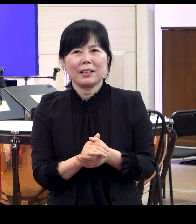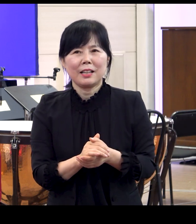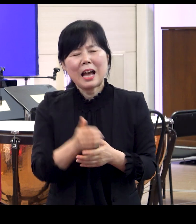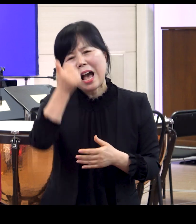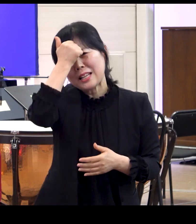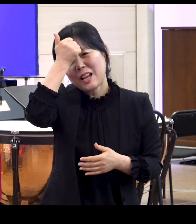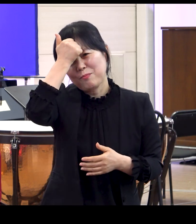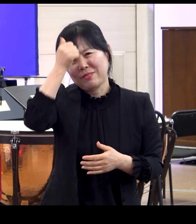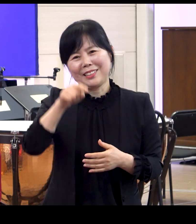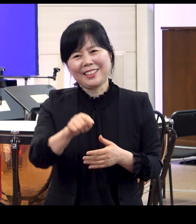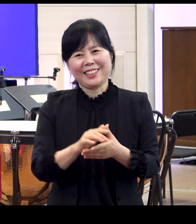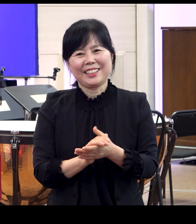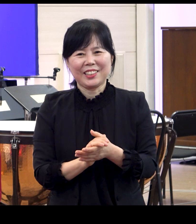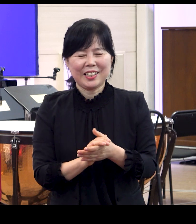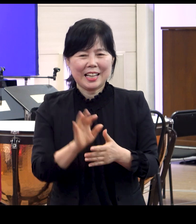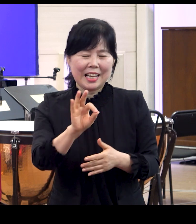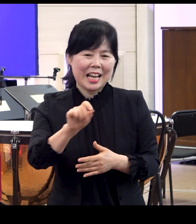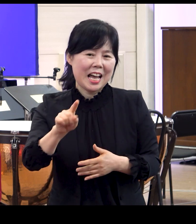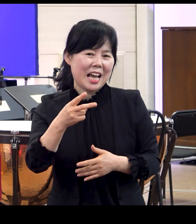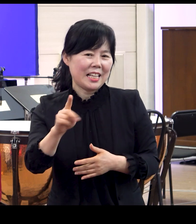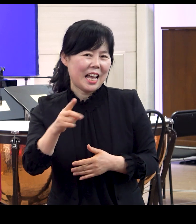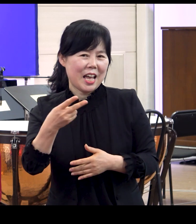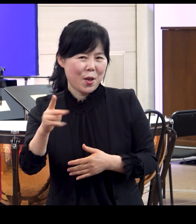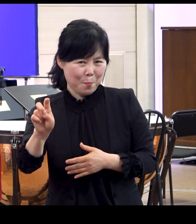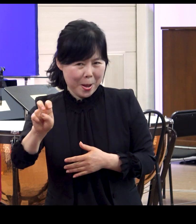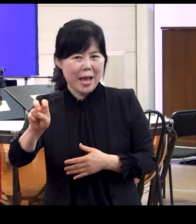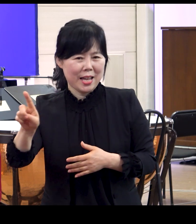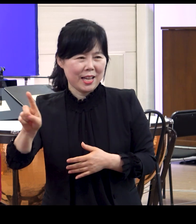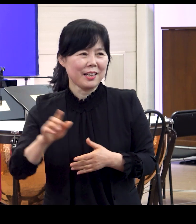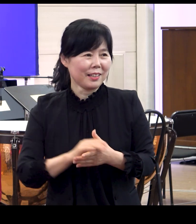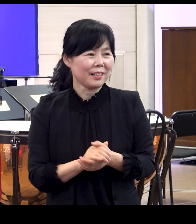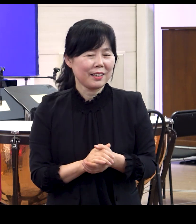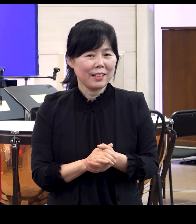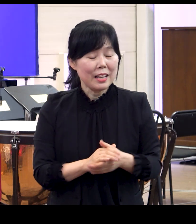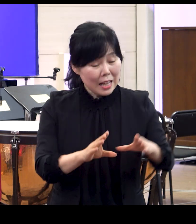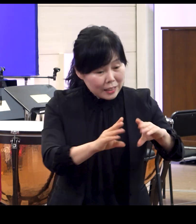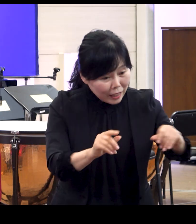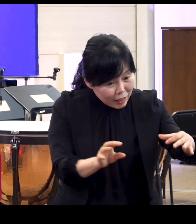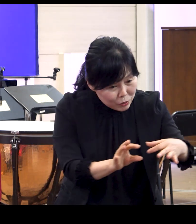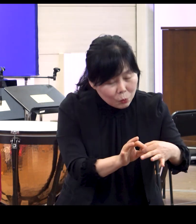그러니까 사람은요, 이 세상에 땅에서 나온 그런